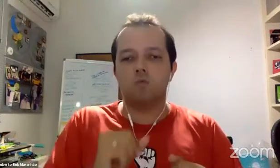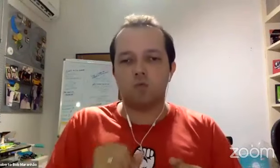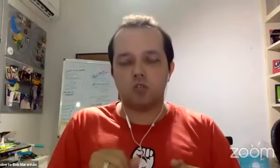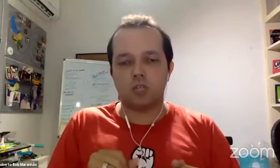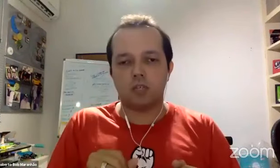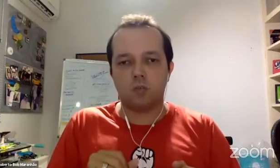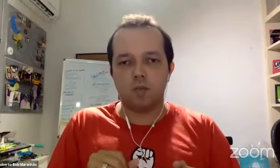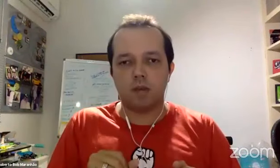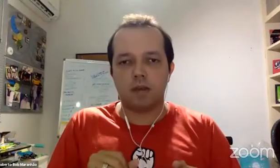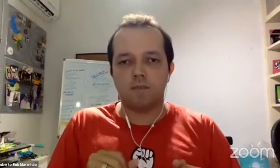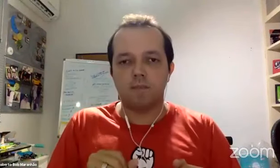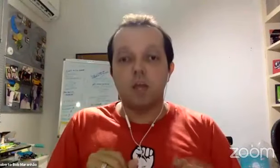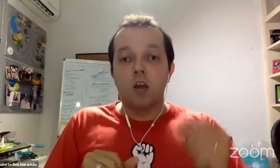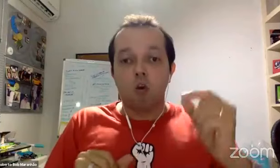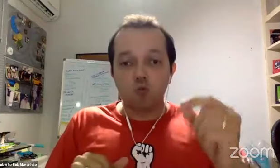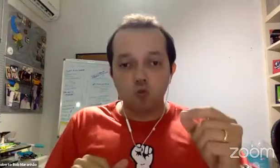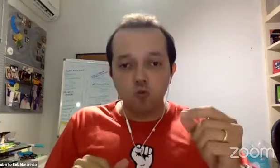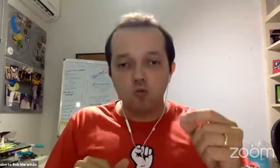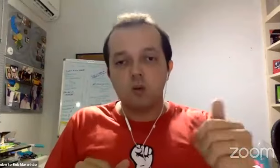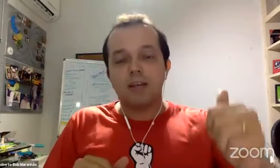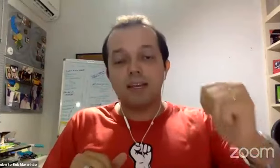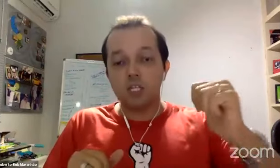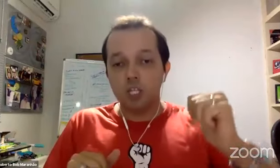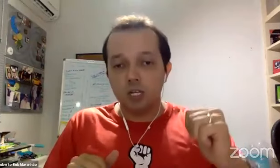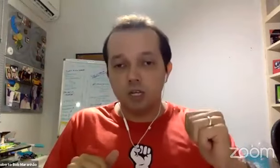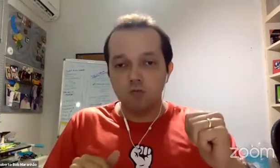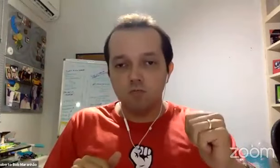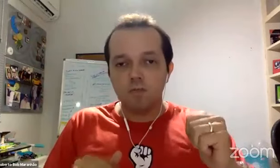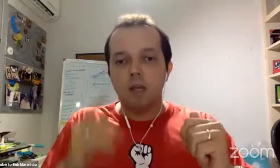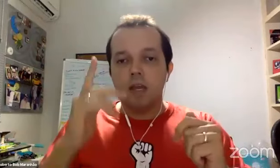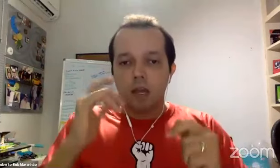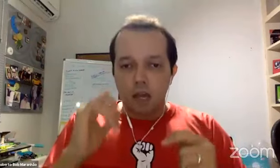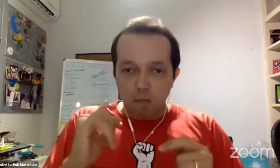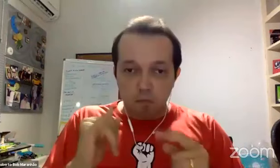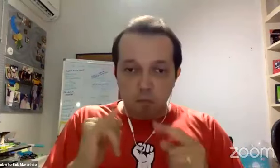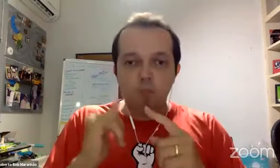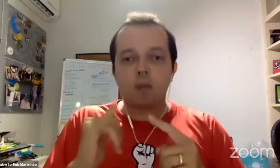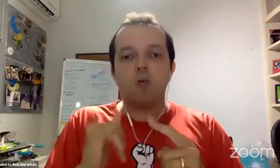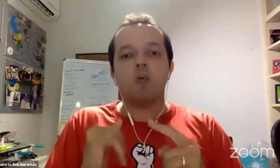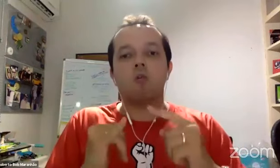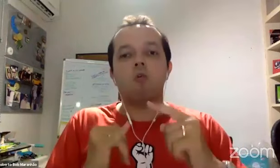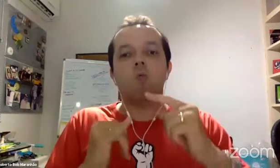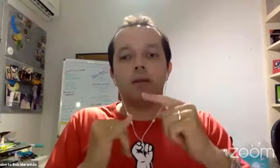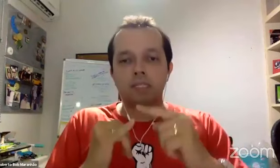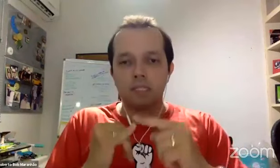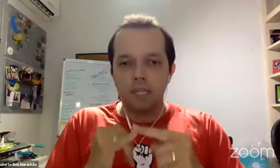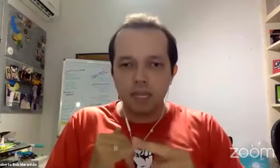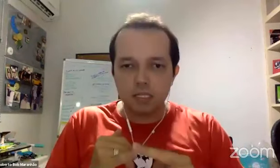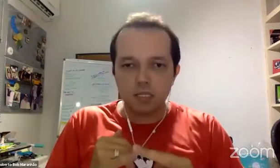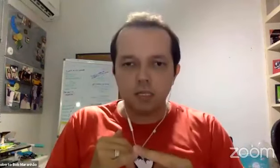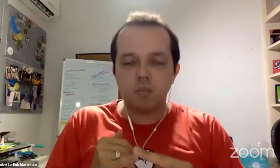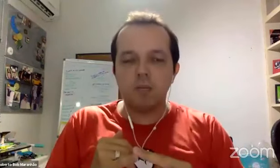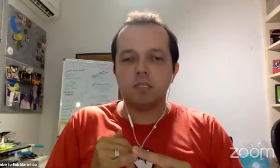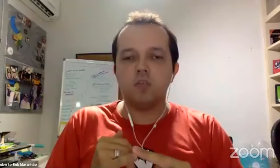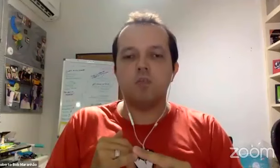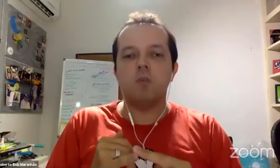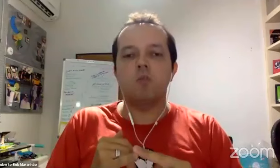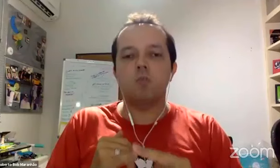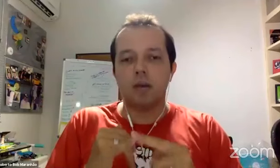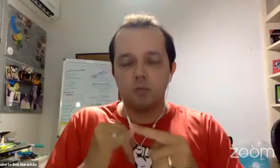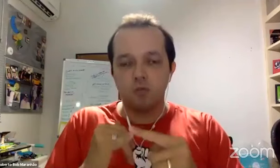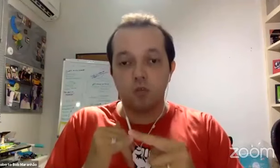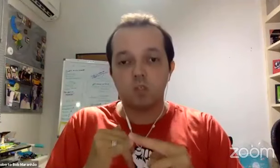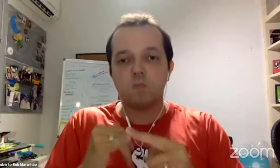significado dentro do contexto da atenção primária. Contudo, este ano, Bob agora com residência em Medicina de